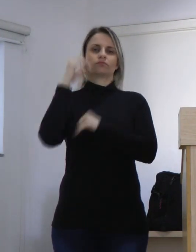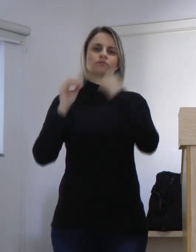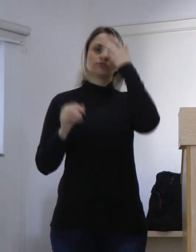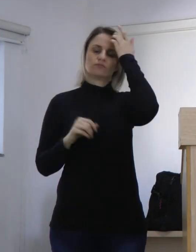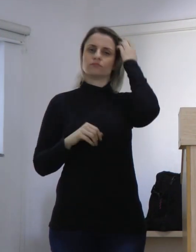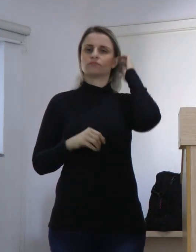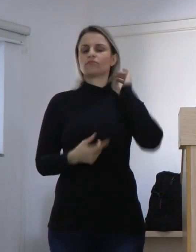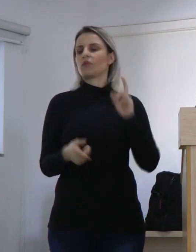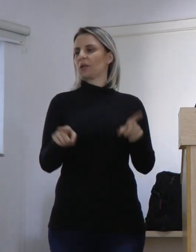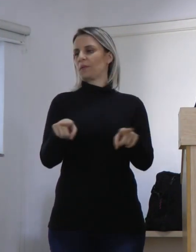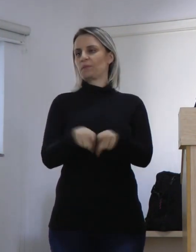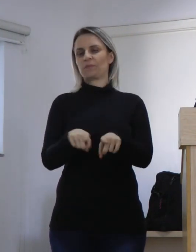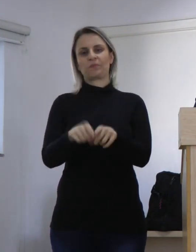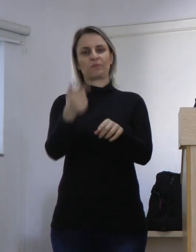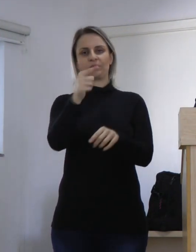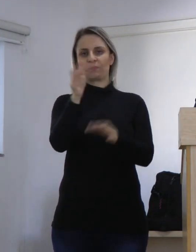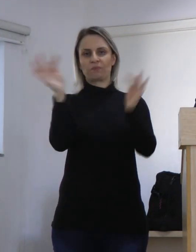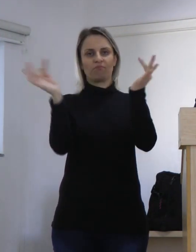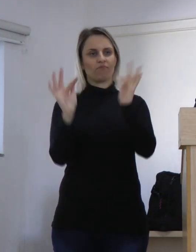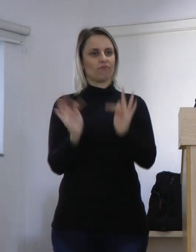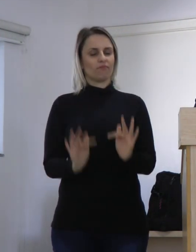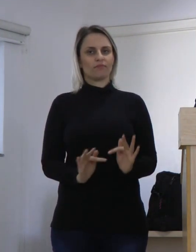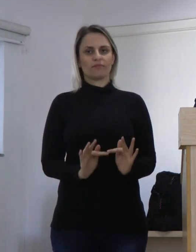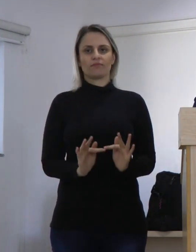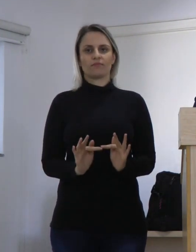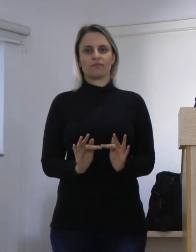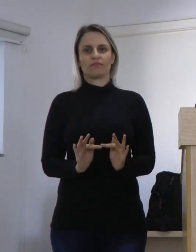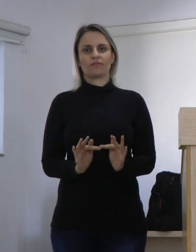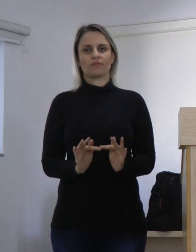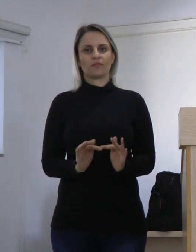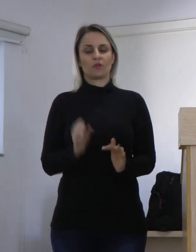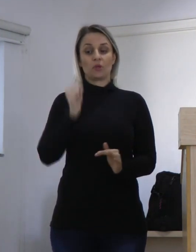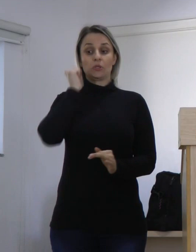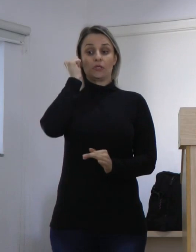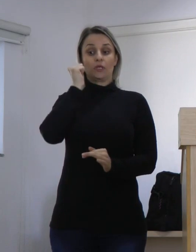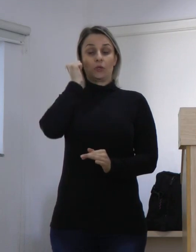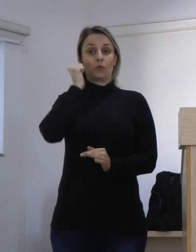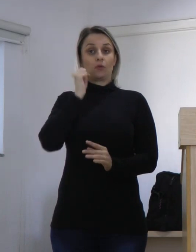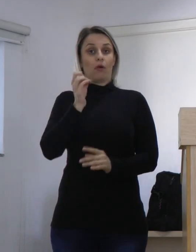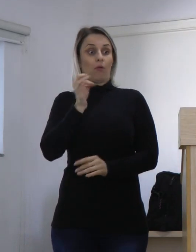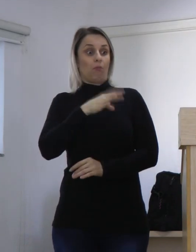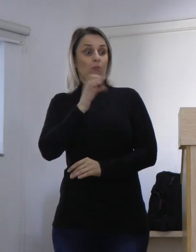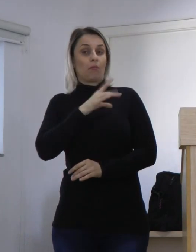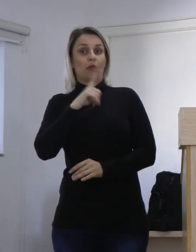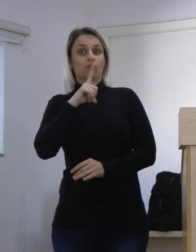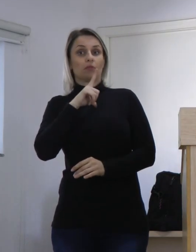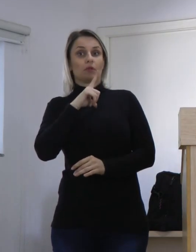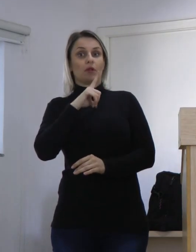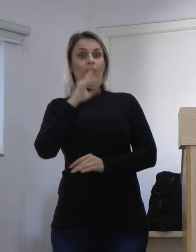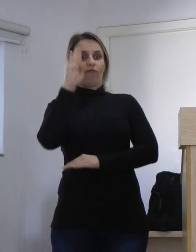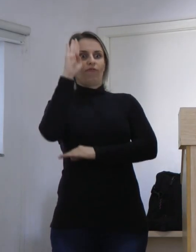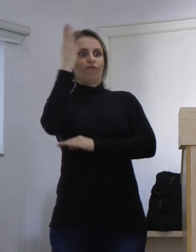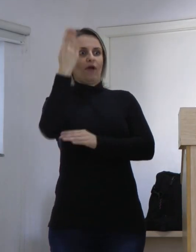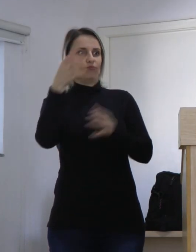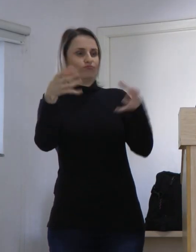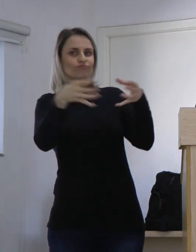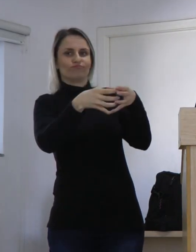e eles também não estavam felizes. O senador estava com medo de ser traído pelo seu partido,